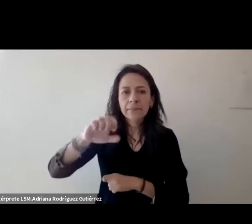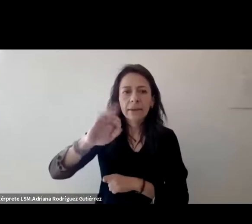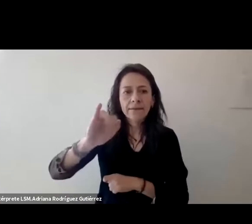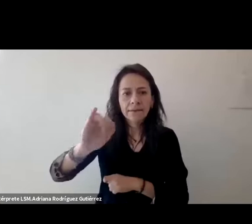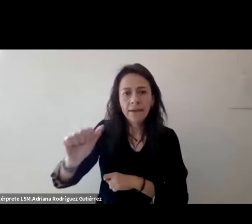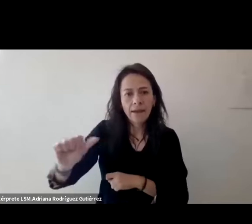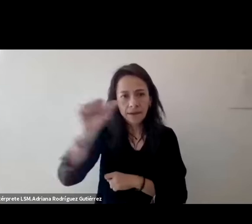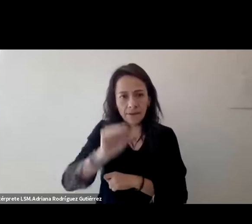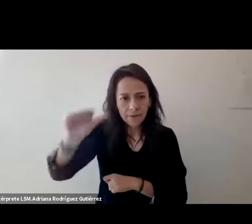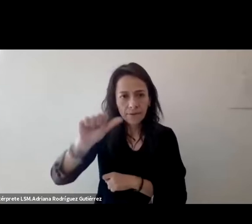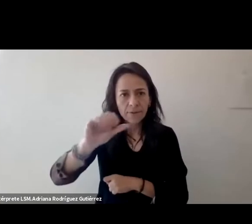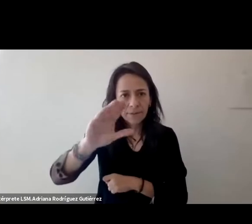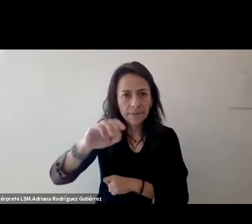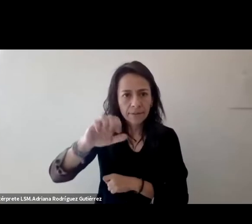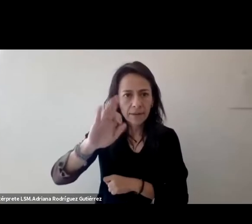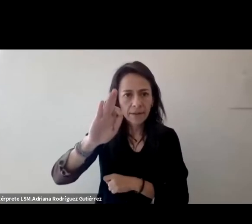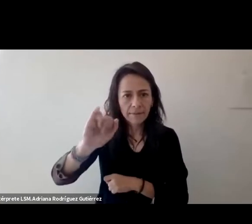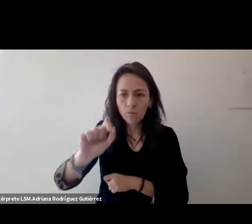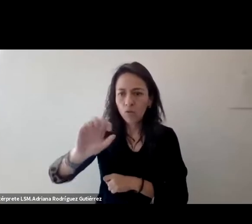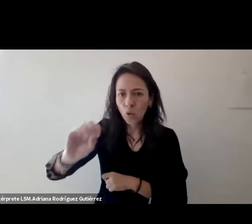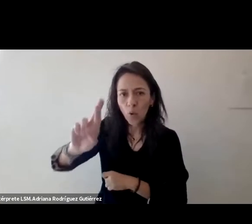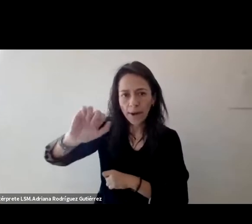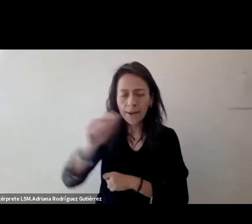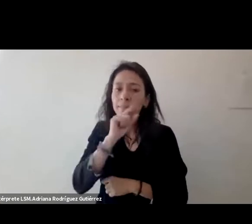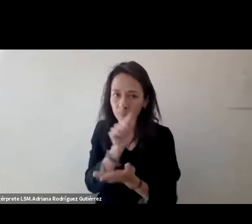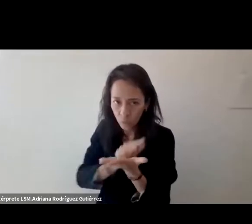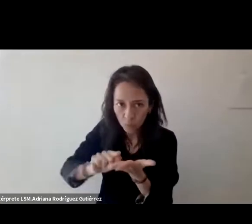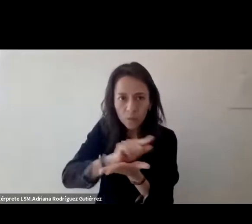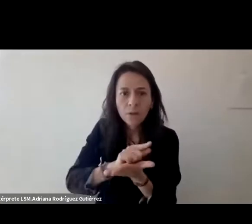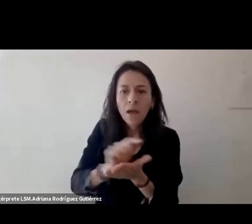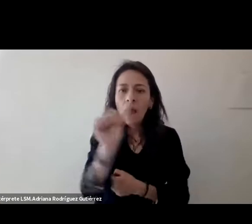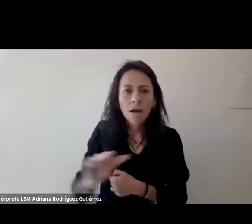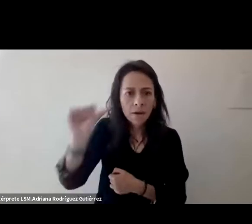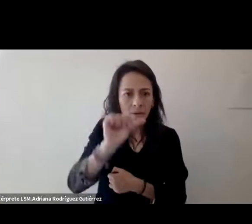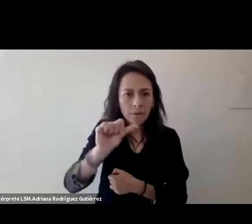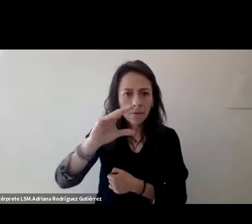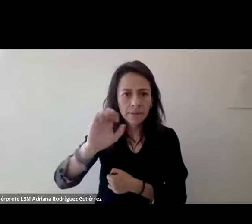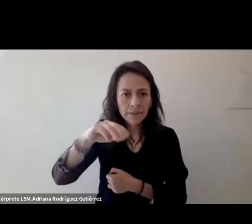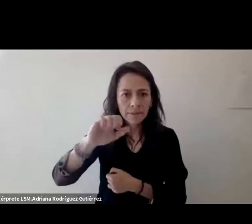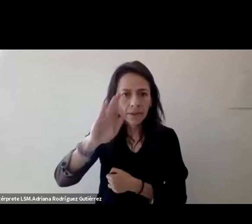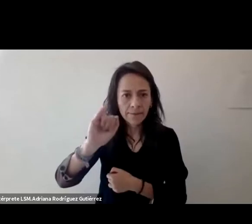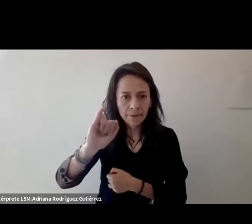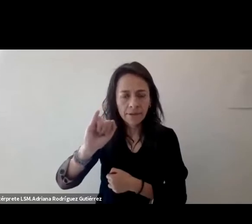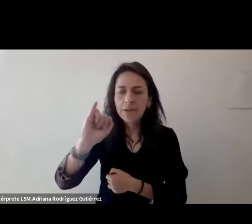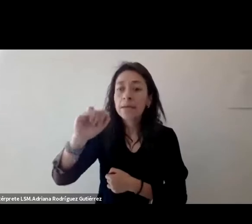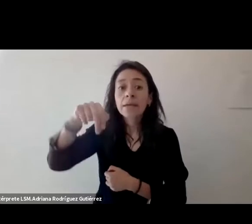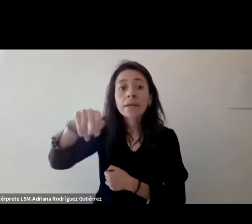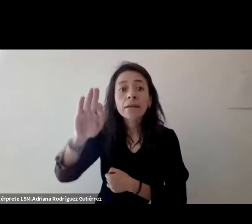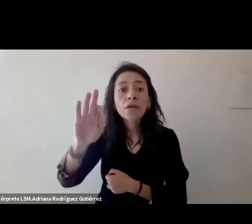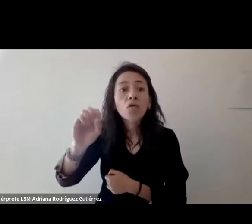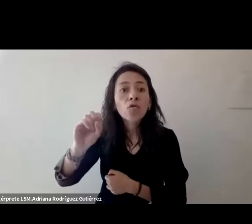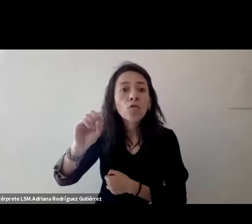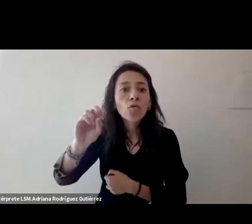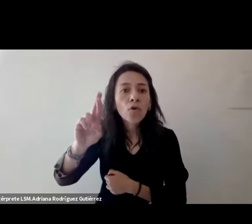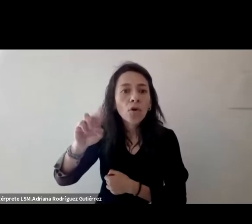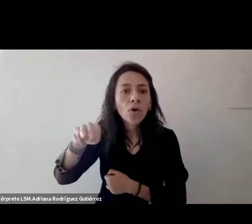cemefi@cemefi.org, también la cuenta de Twitter de @cemefiinforma. Aquí Cemefi Informa va sin una I,